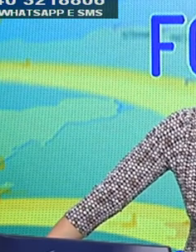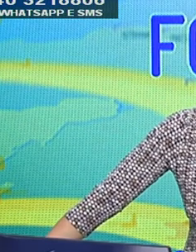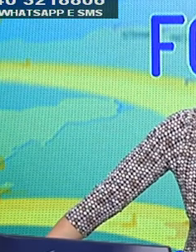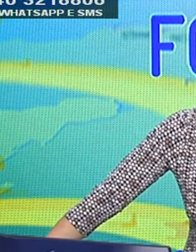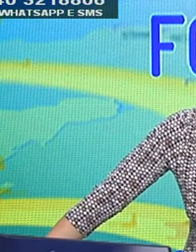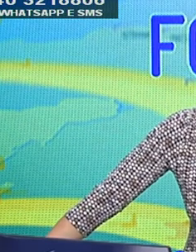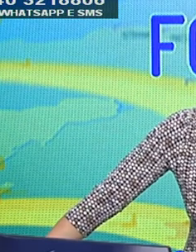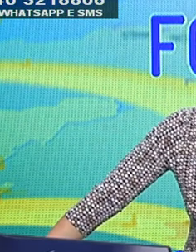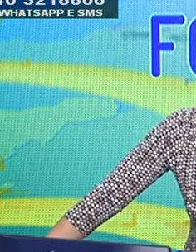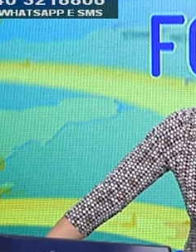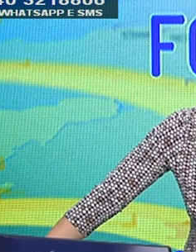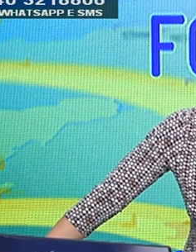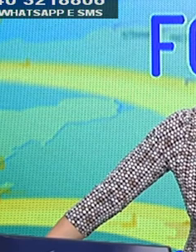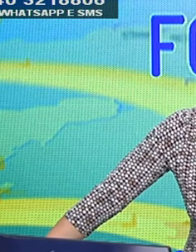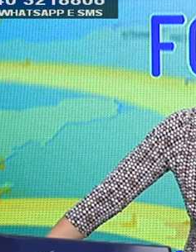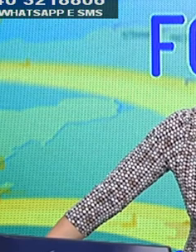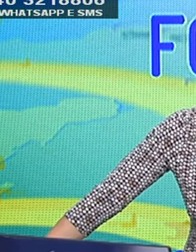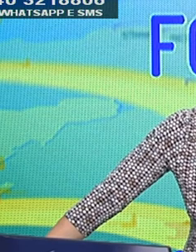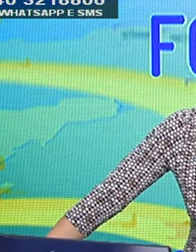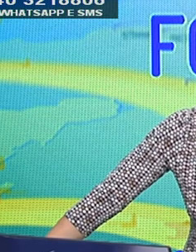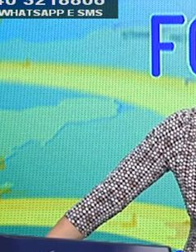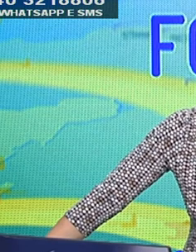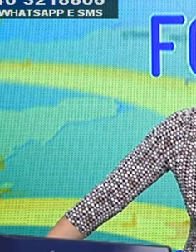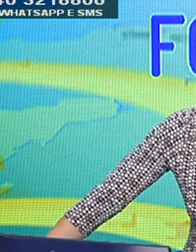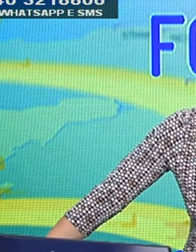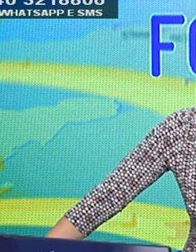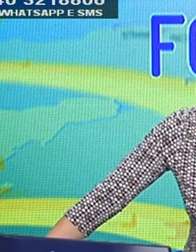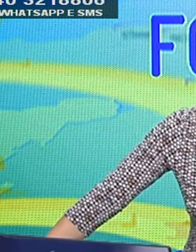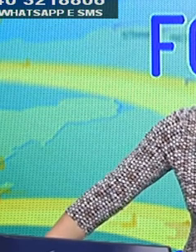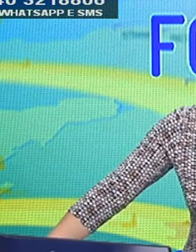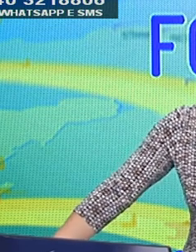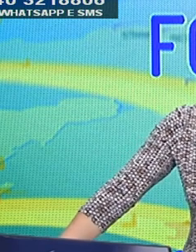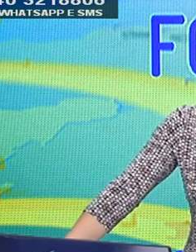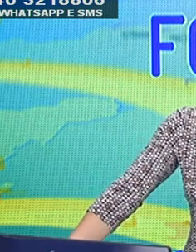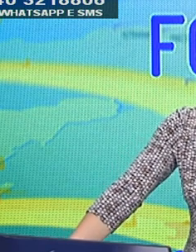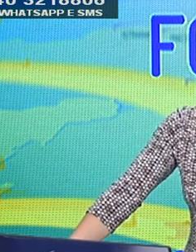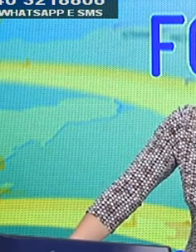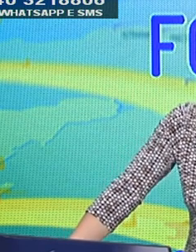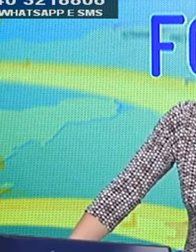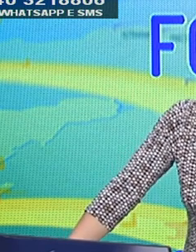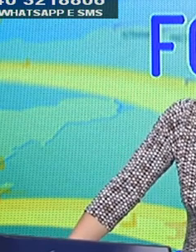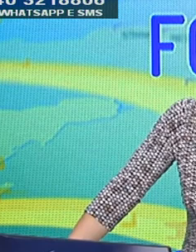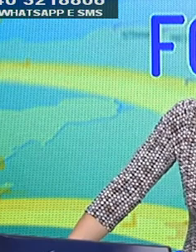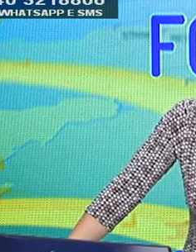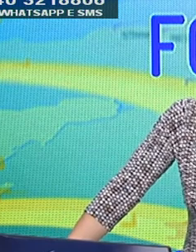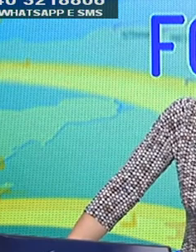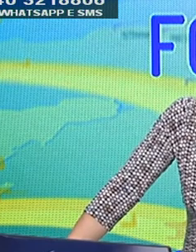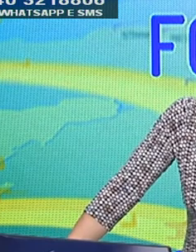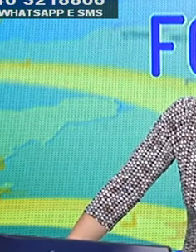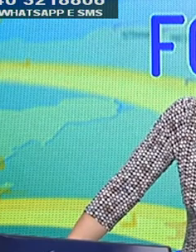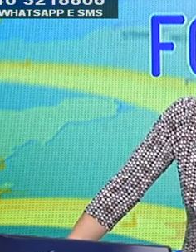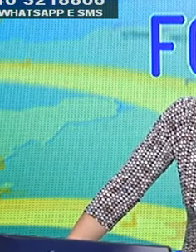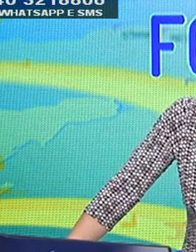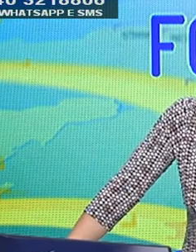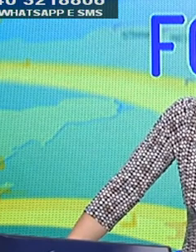Italia, compreso Veneto. Intanto, per quanto riguarda il rilancio di tante attività, è intervenuto lo stesso assessore